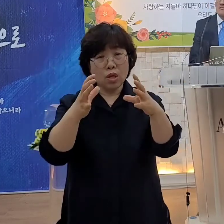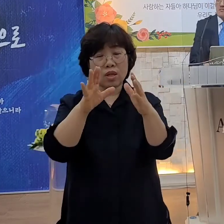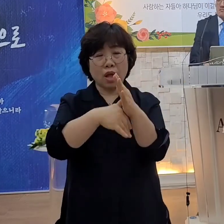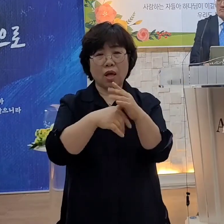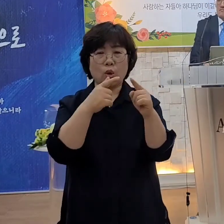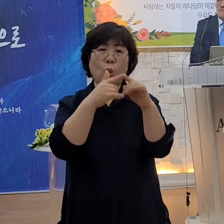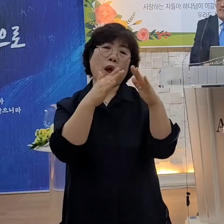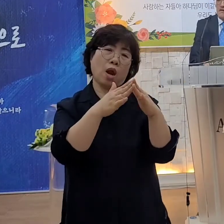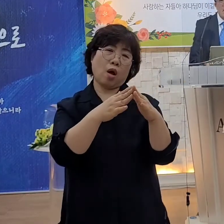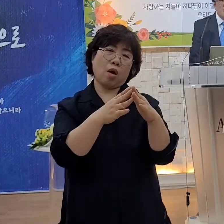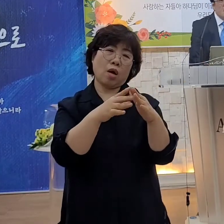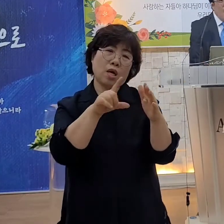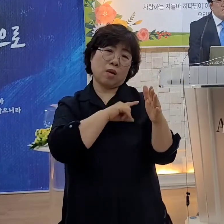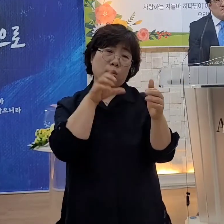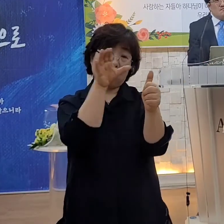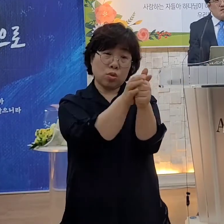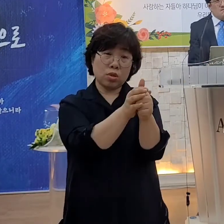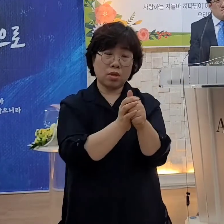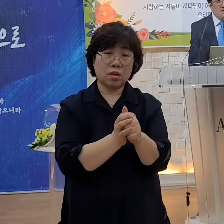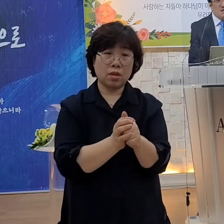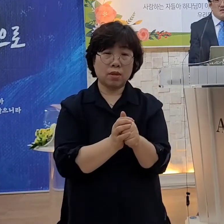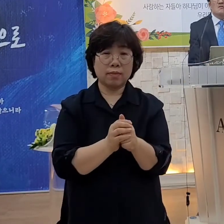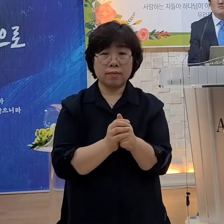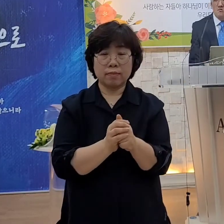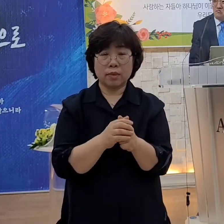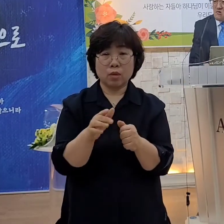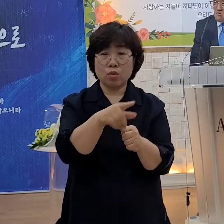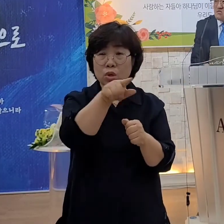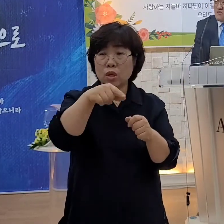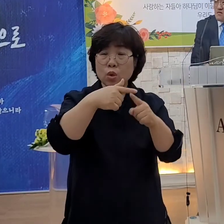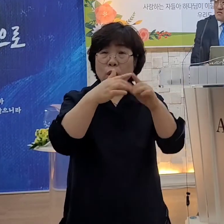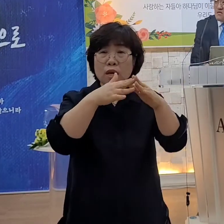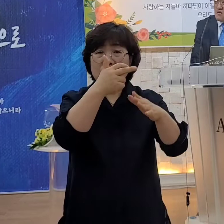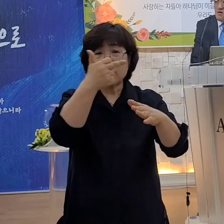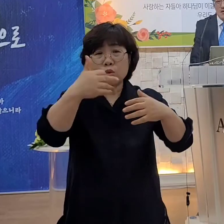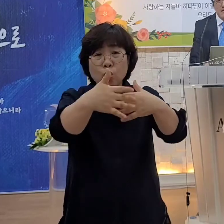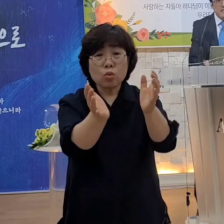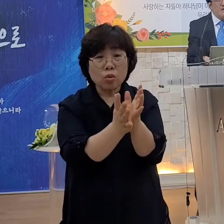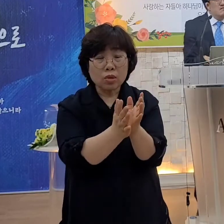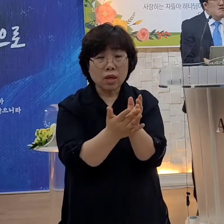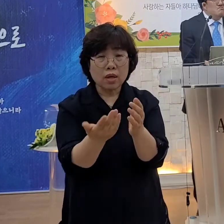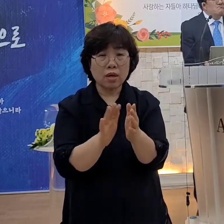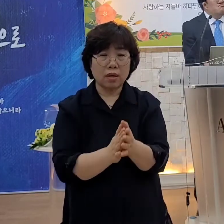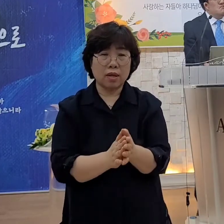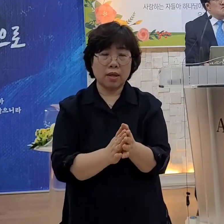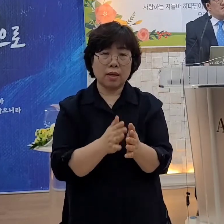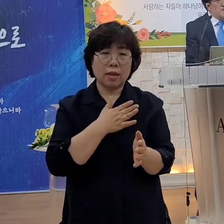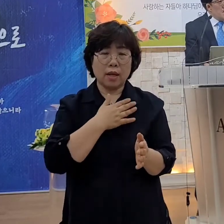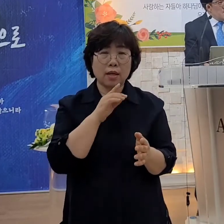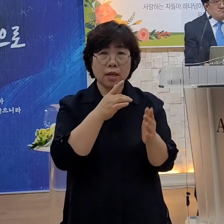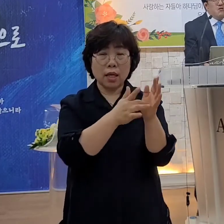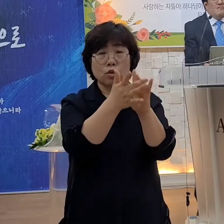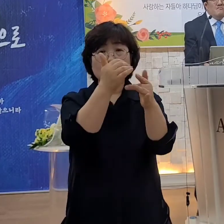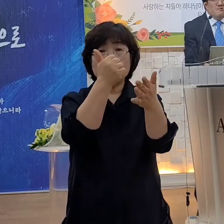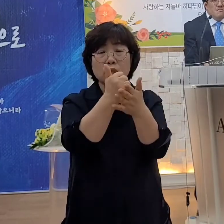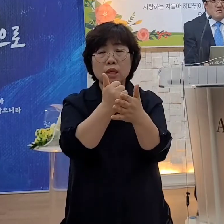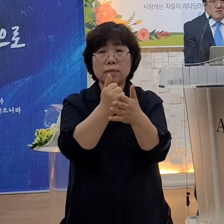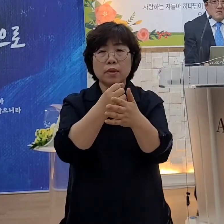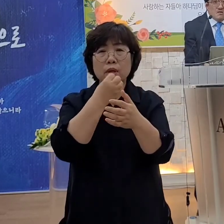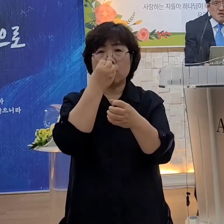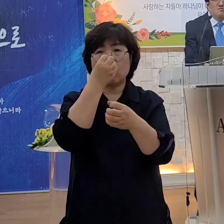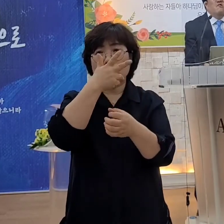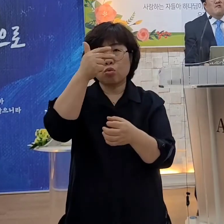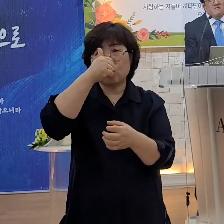교회란 말입니다. 이 양산 호산나 교회라는 큰 공동체도 있지만 나는 예수를 주로 시인합니다라는 두 사람만